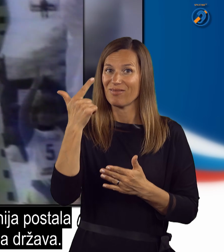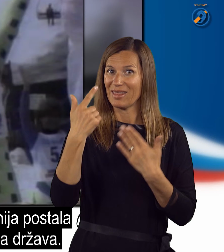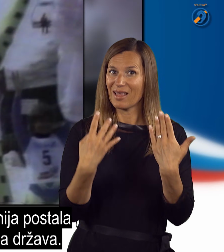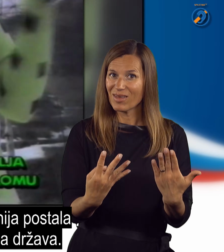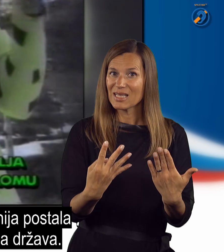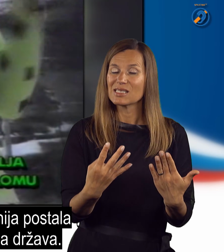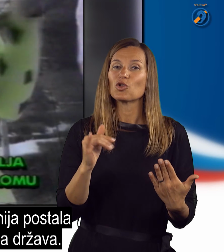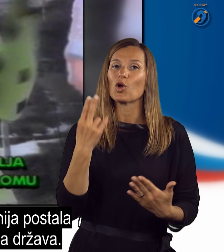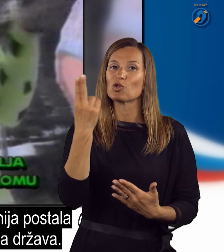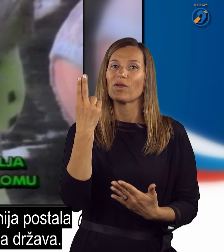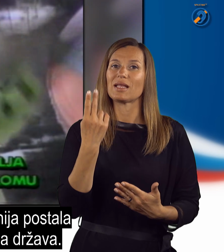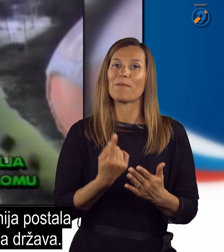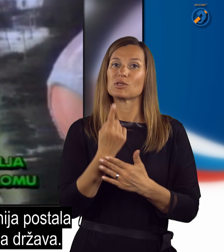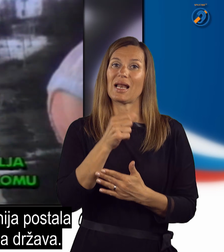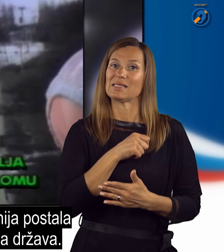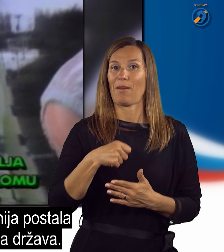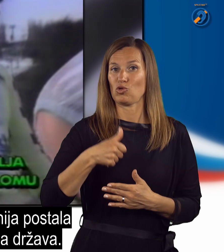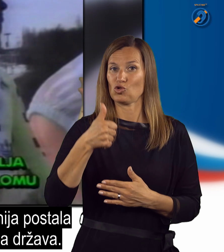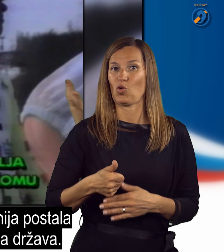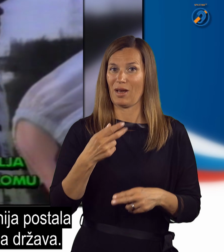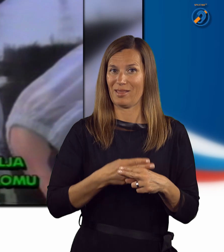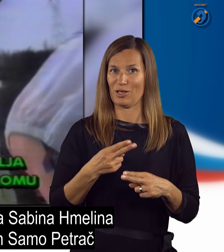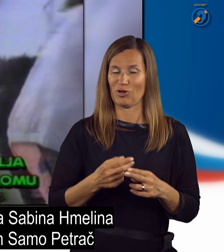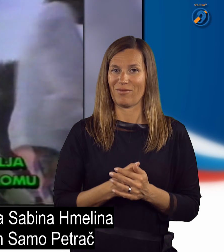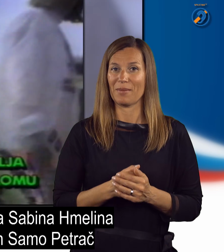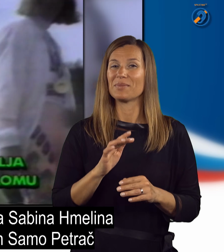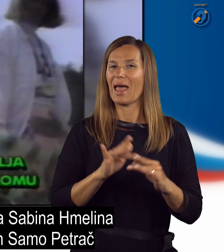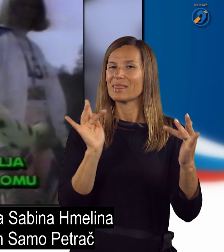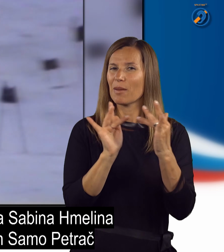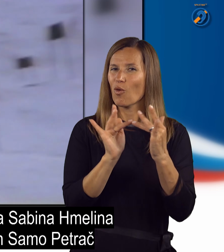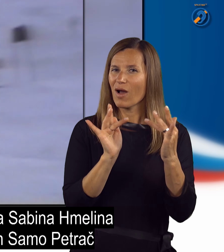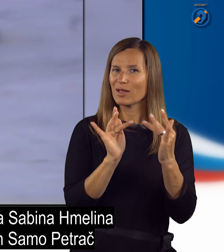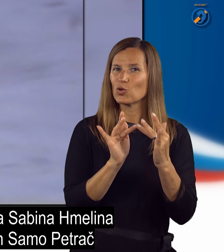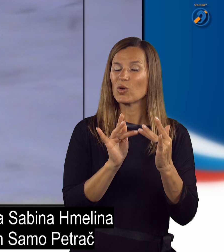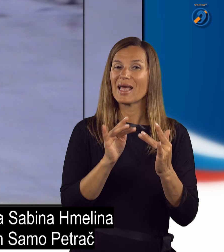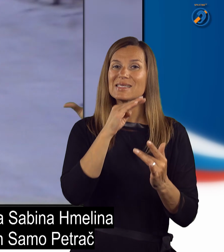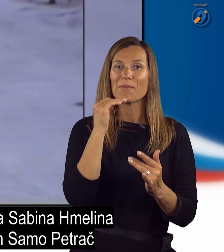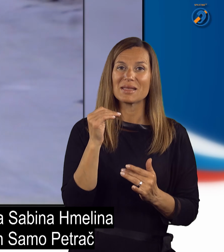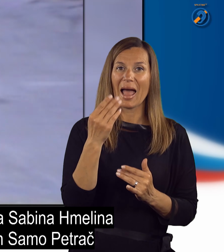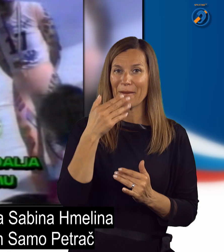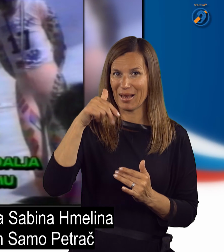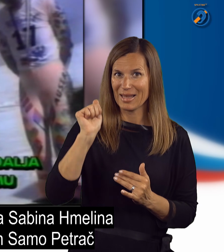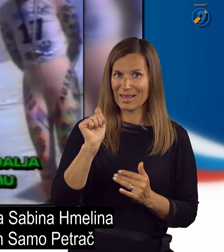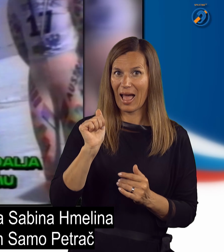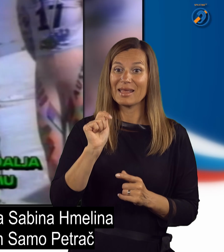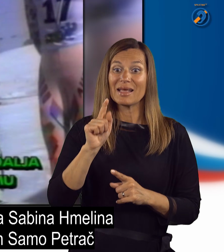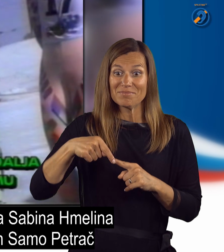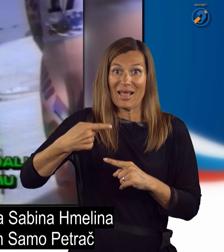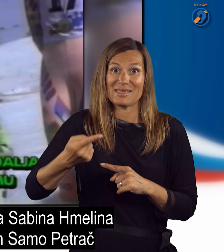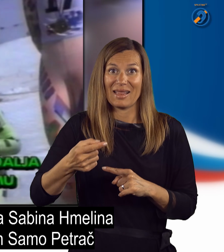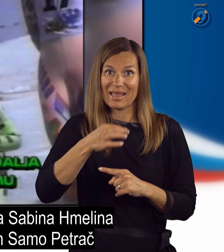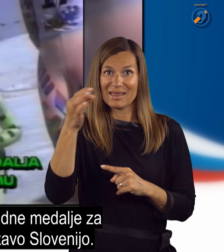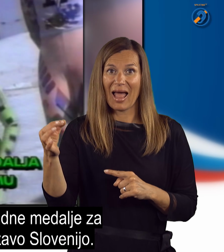92, ko je Slovenija postala samostojna država. Na tekmovanju je Hmelina Sabina in naslednji dan